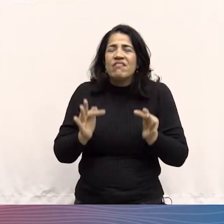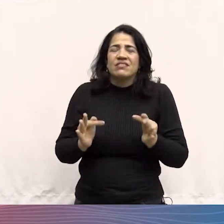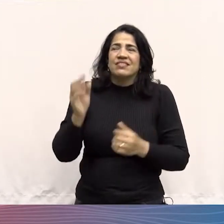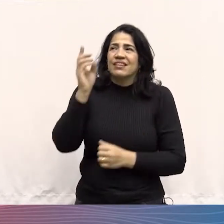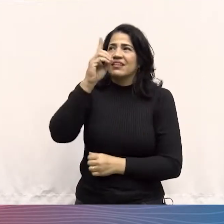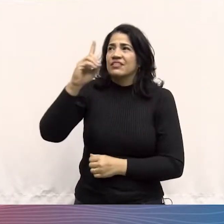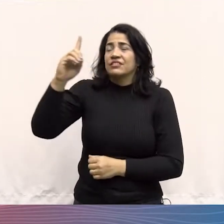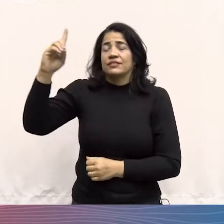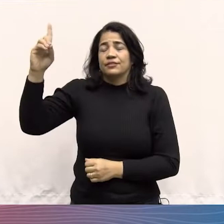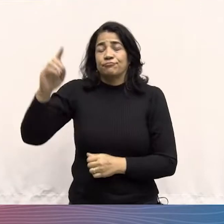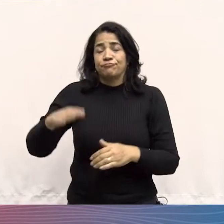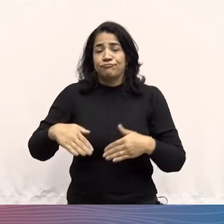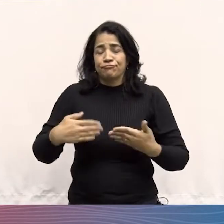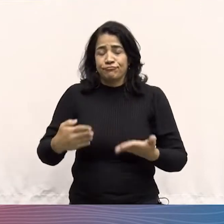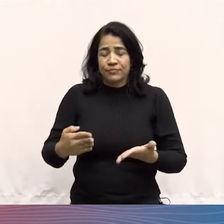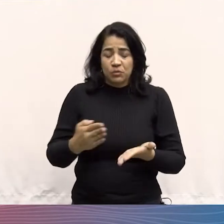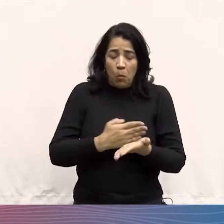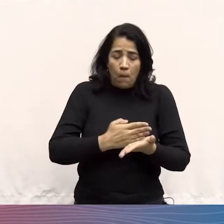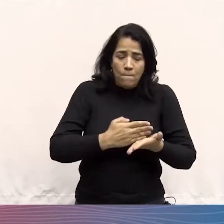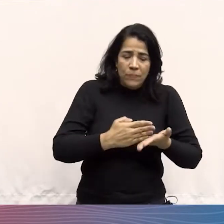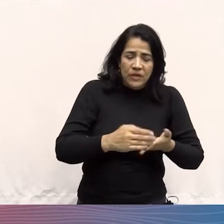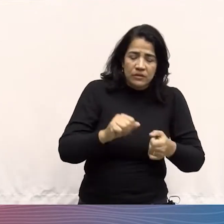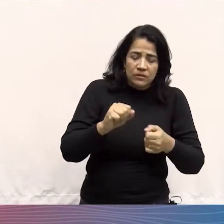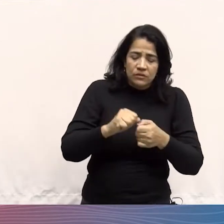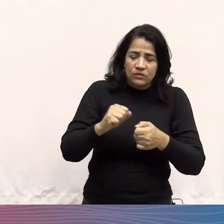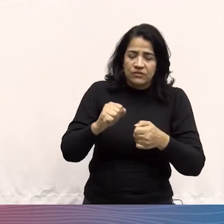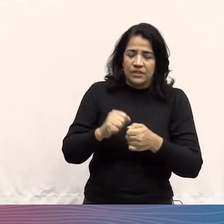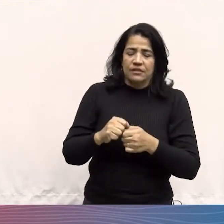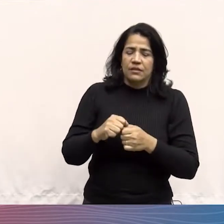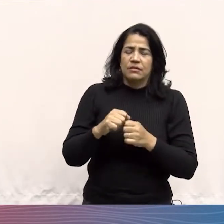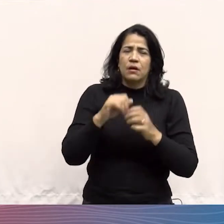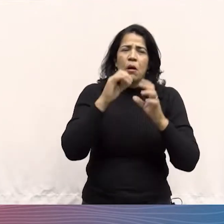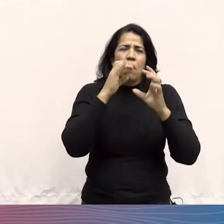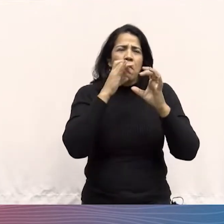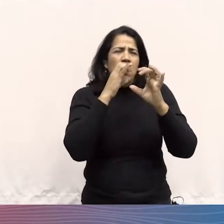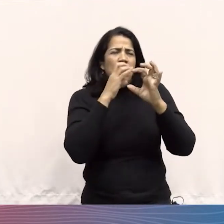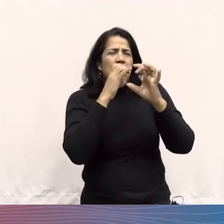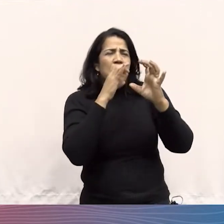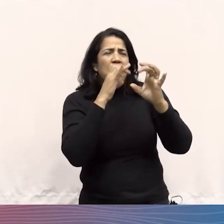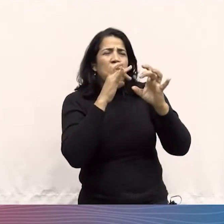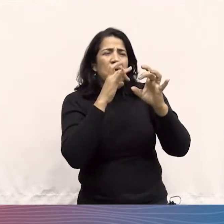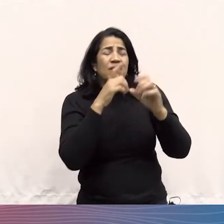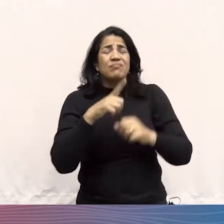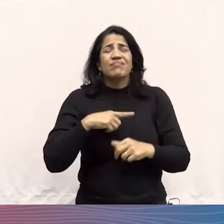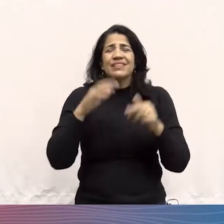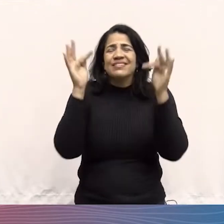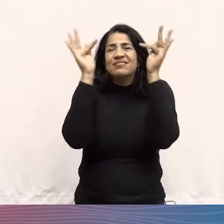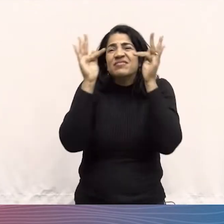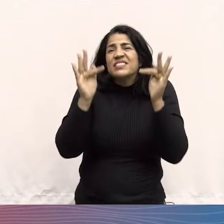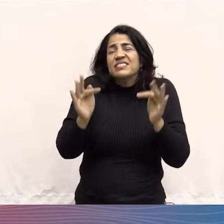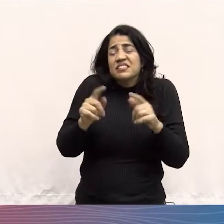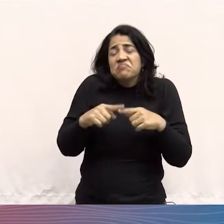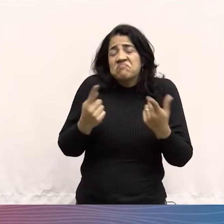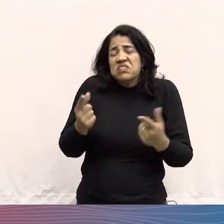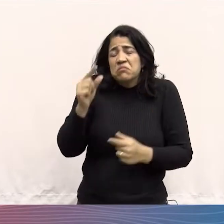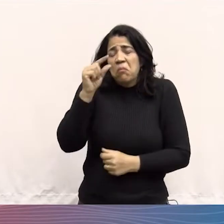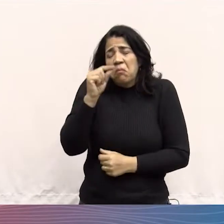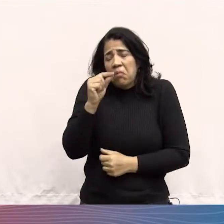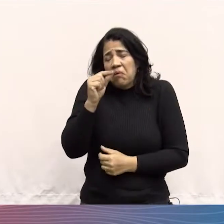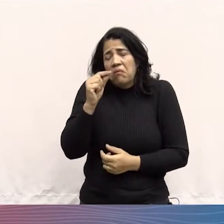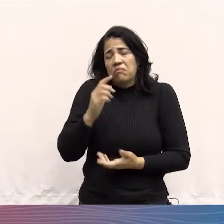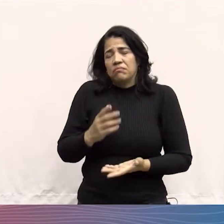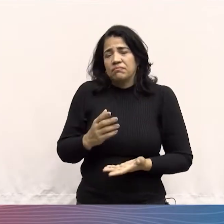flautas, instrumentos musicais, para se alegrar um pouco, mas essa alegria dura pouco, não é? E